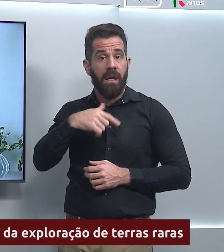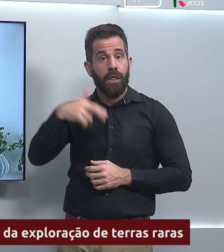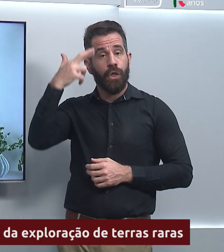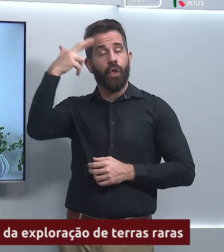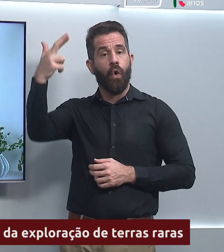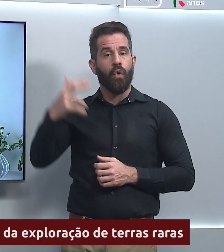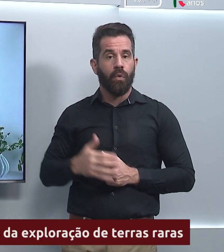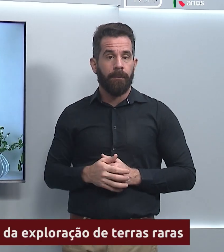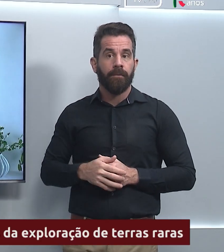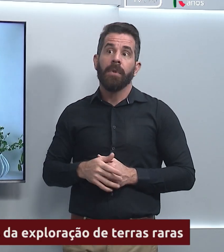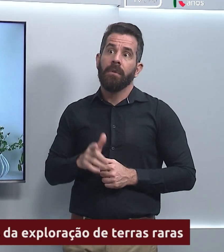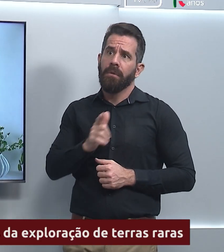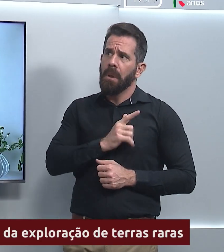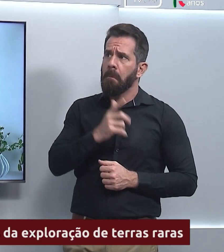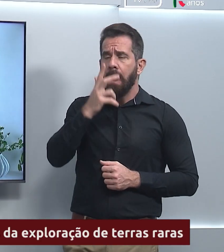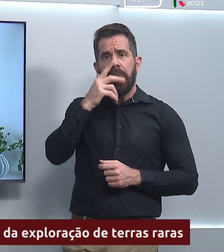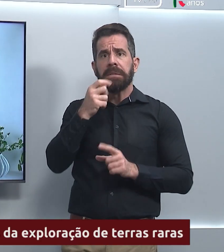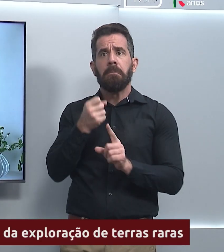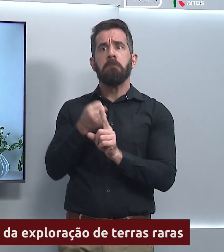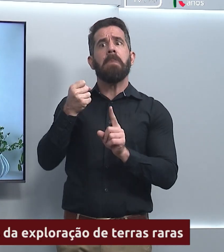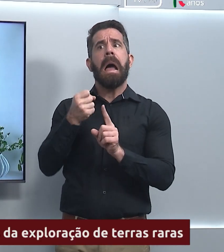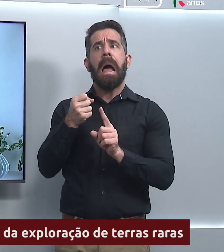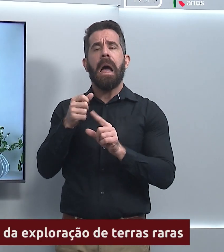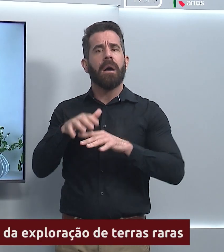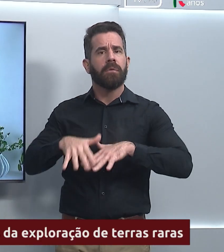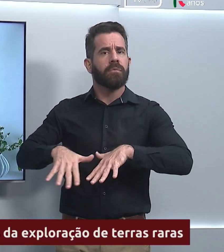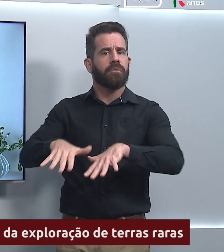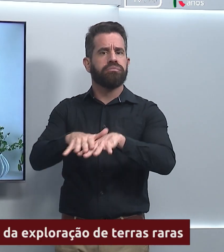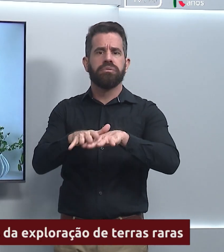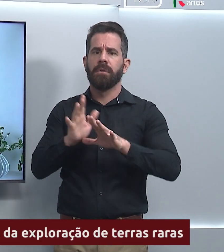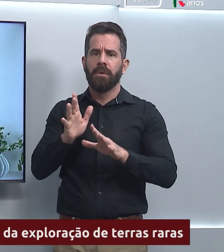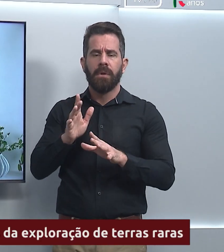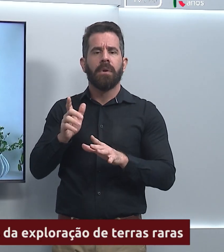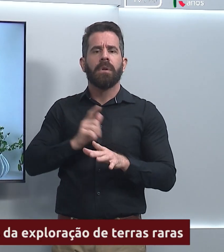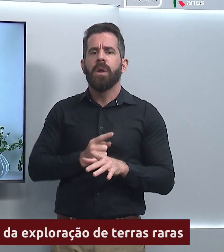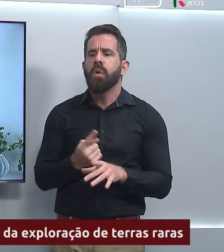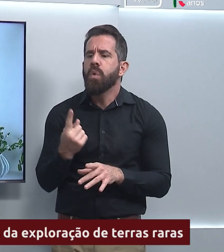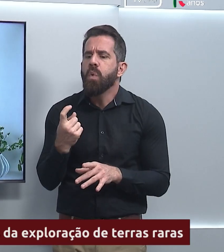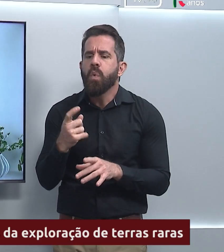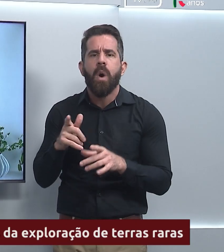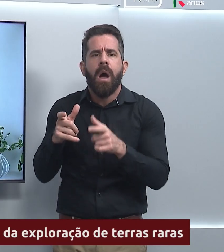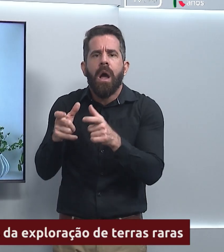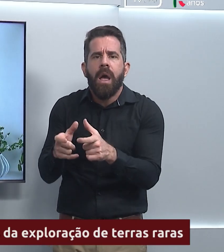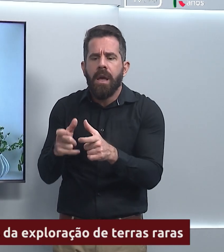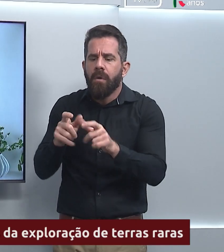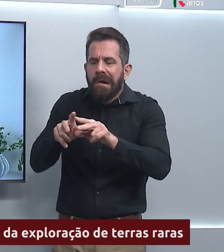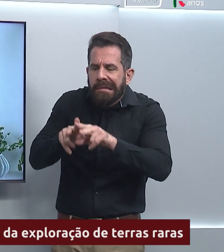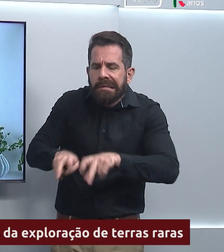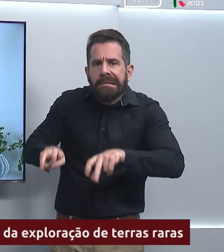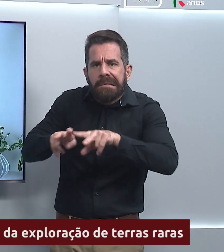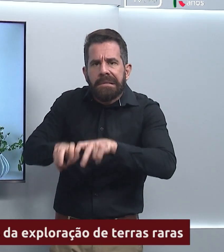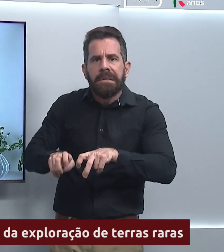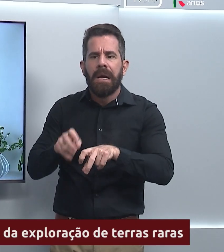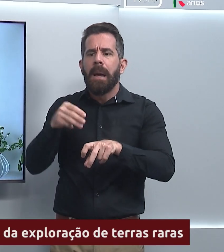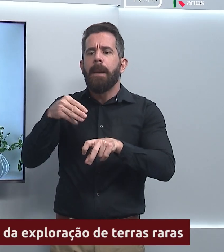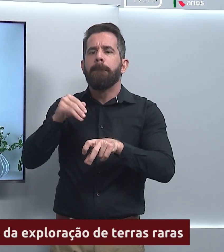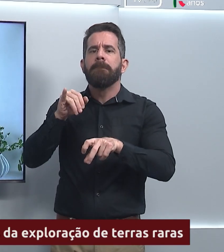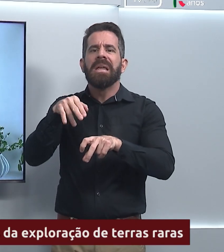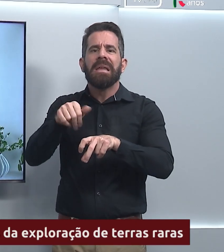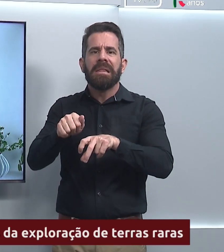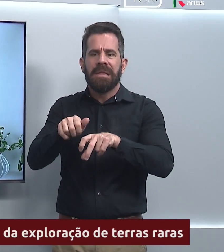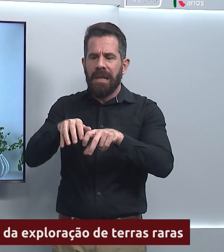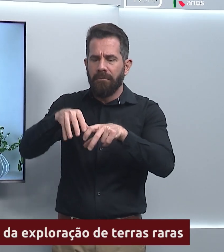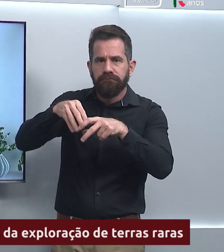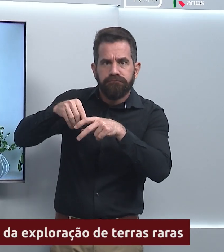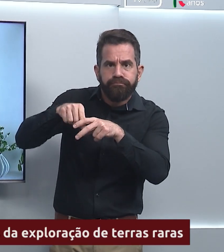é relativa ao tamanho da floresta, é uma pequena área impactada, que é a mina da Vale propriamente dita, mas toda a área em volta da mina,